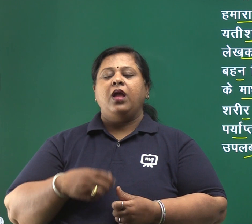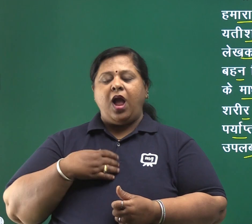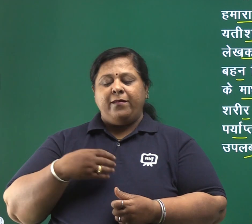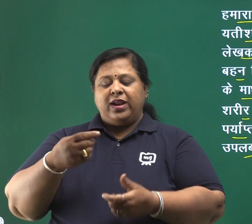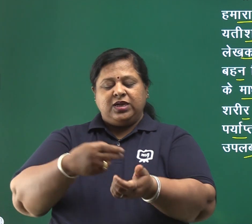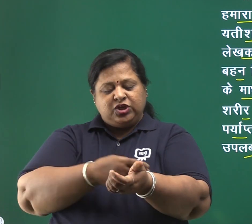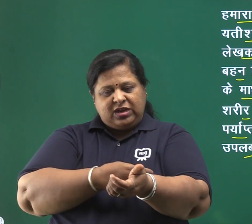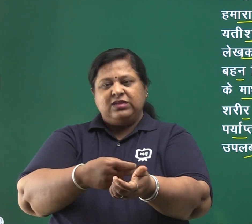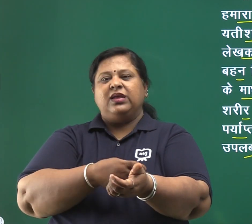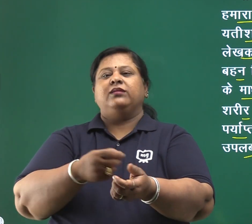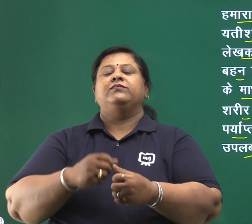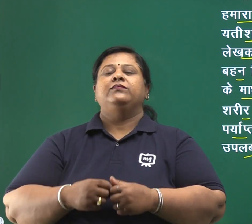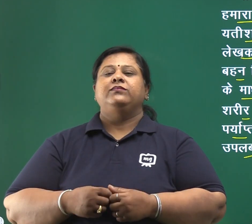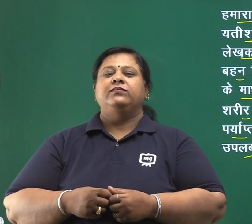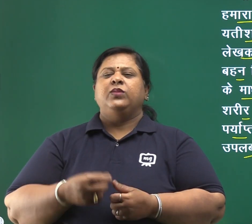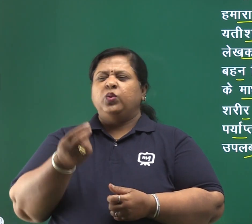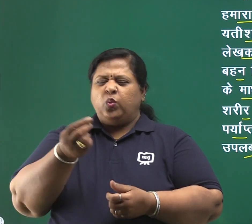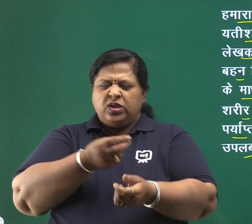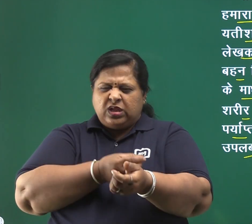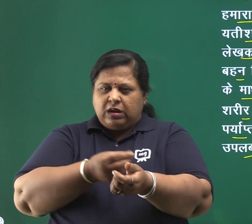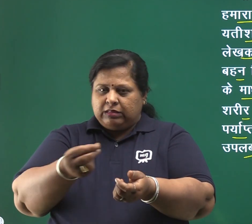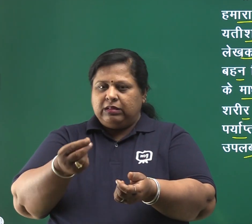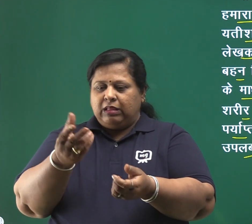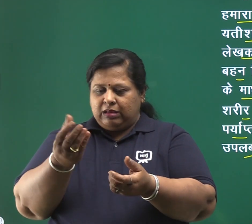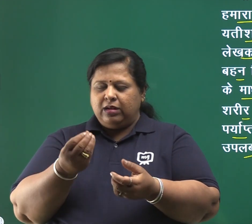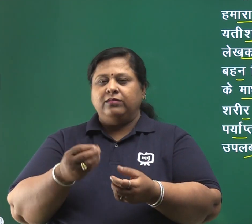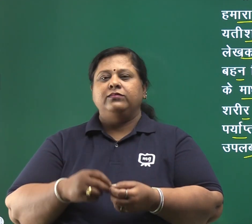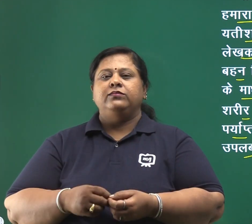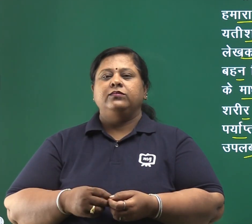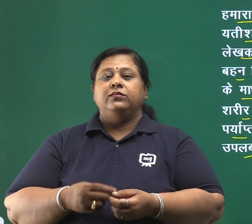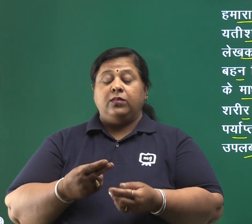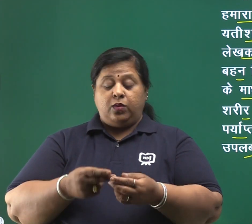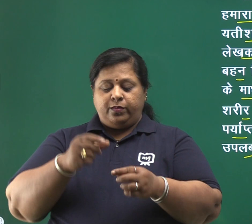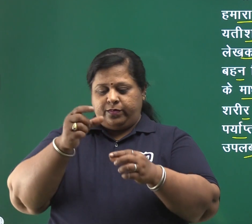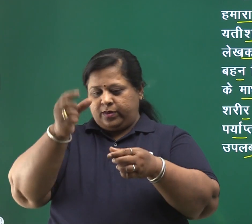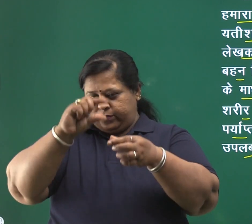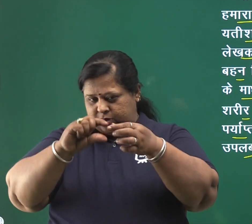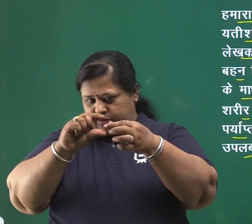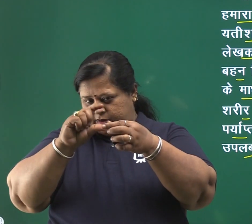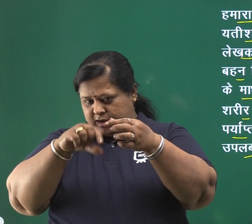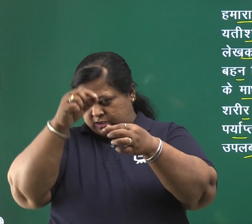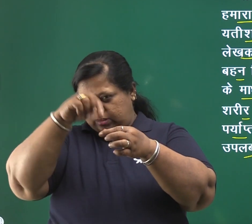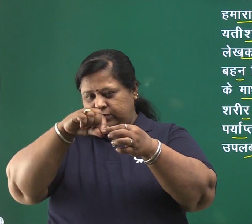हमारे शरीर से थोड़ा रक्त लेकर परख नली में डालकर